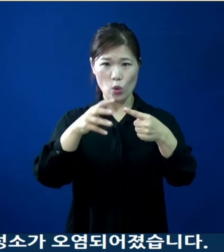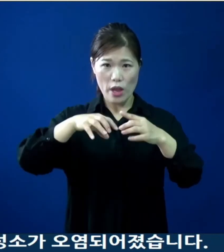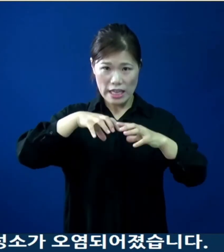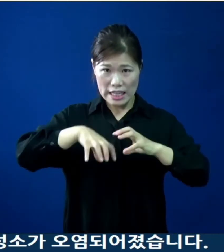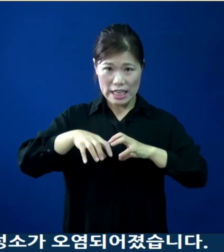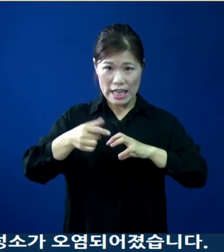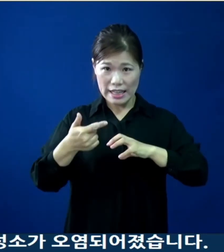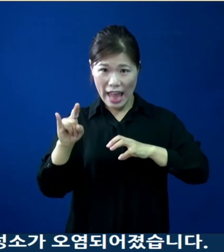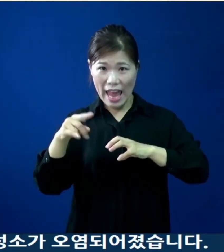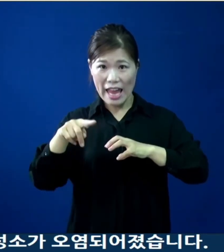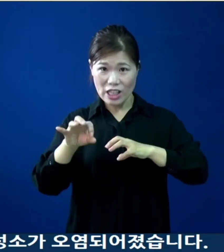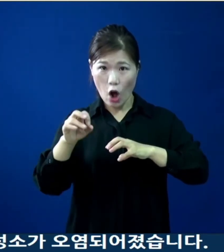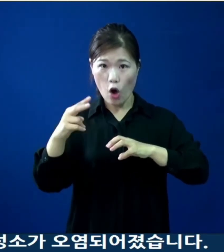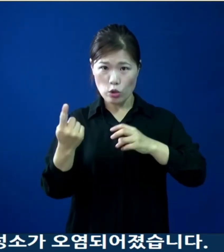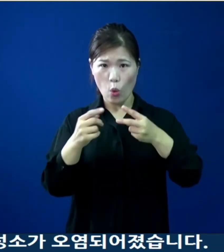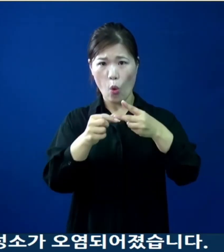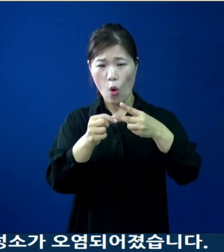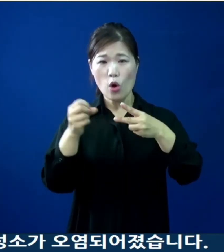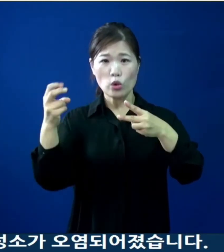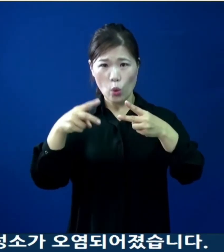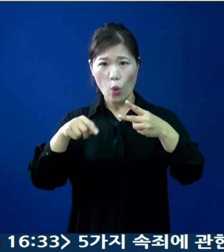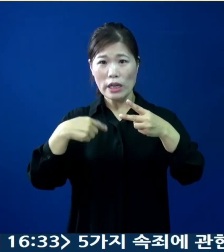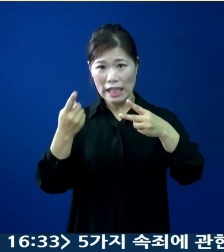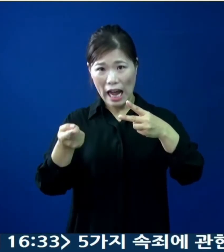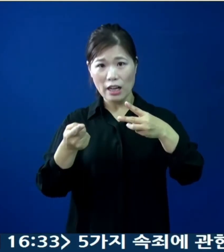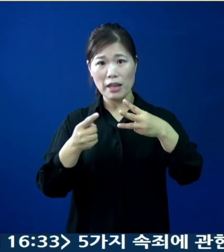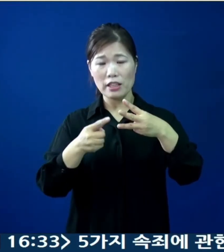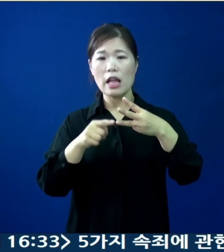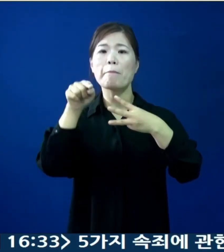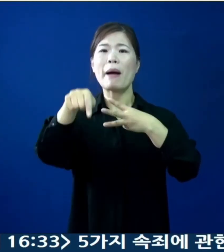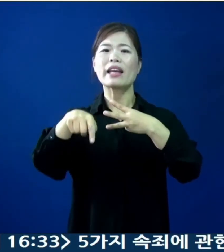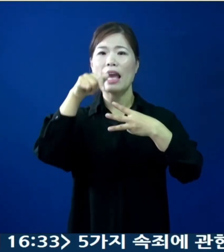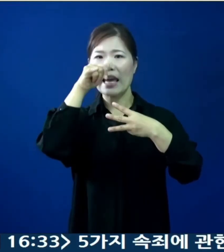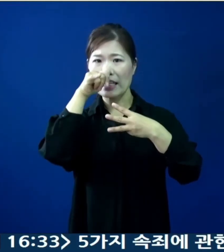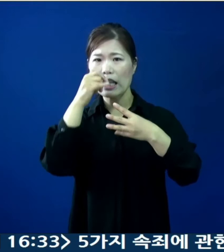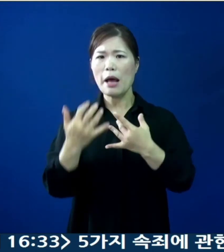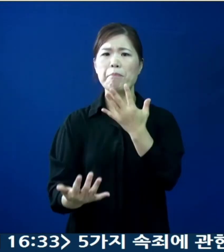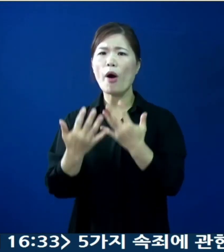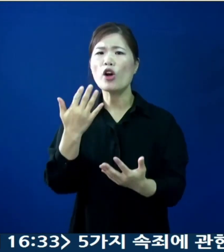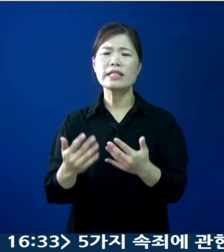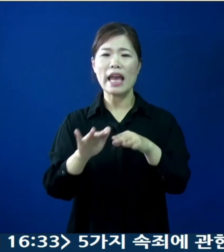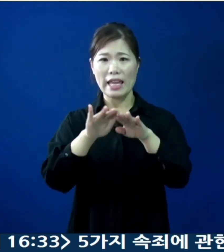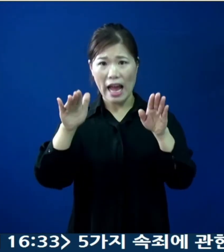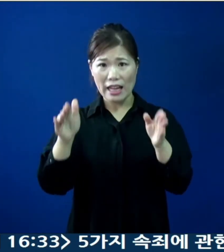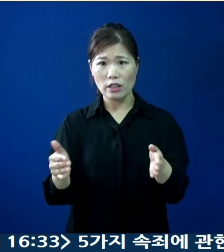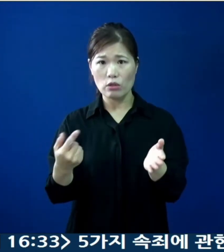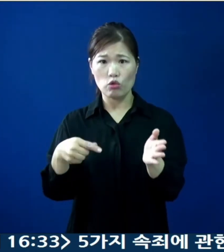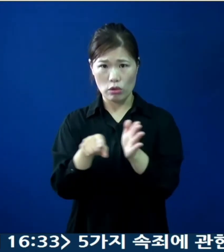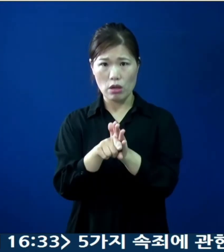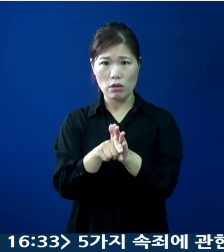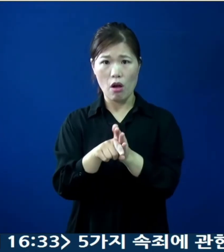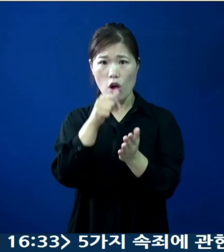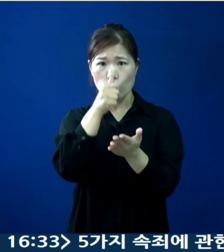속죄하고요. 더 다시 연상해 보시면 그 밖에 있는 번제단을 위해서 속죄하고요.